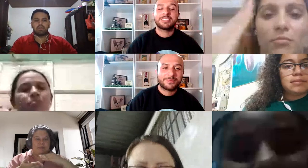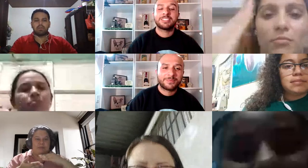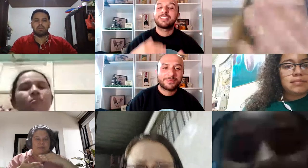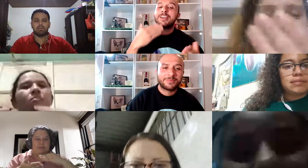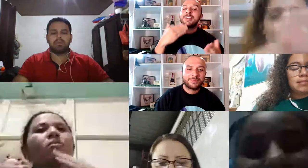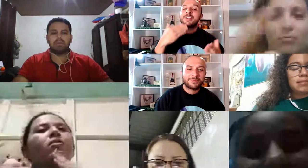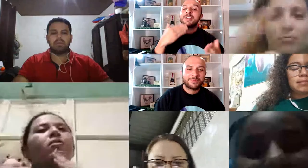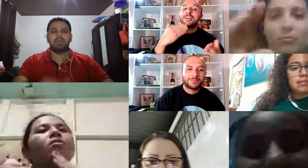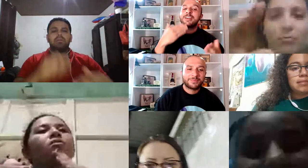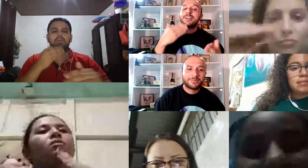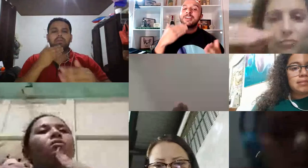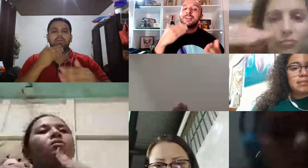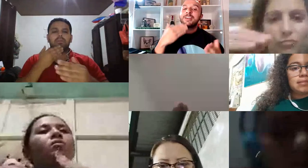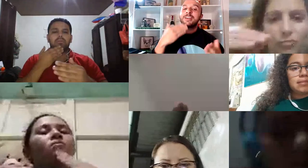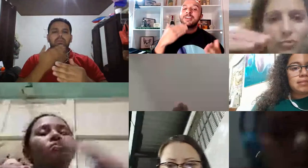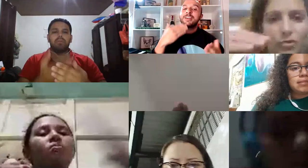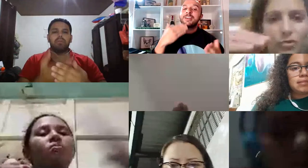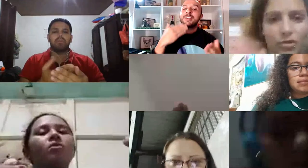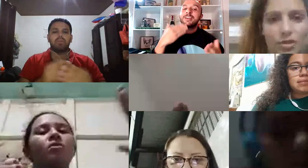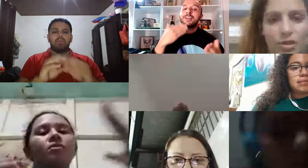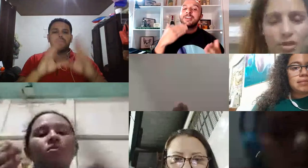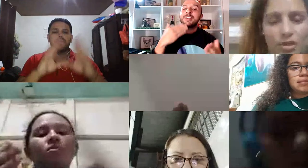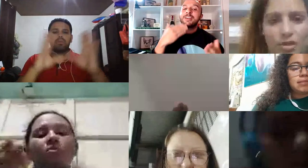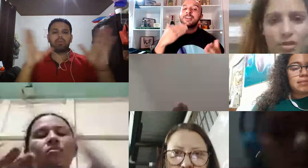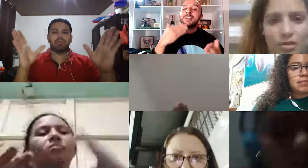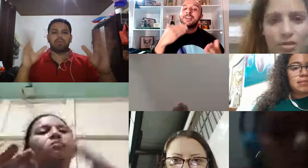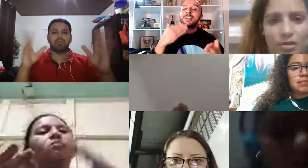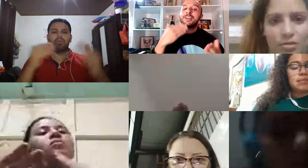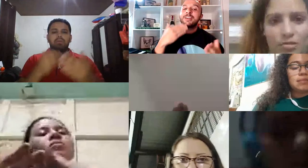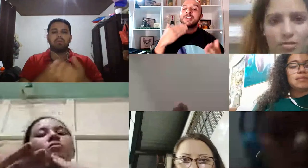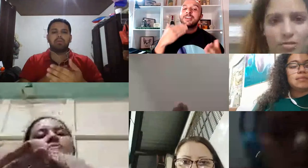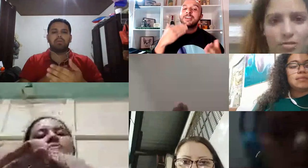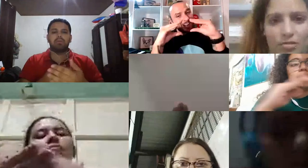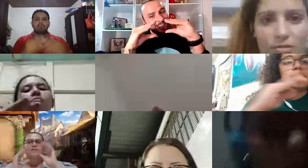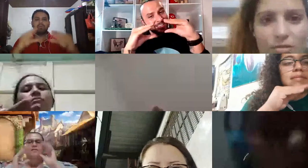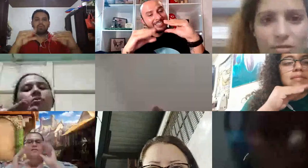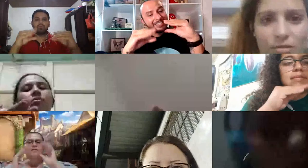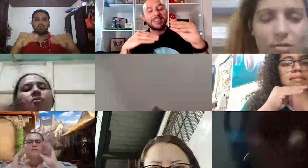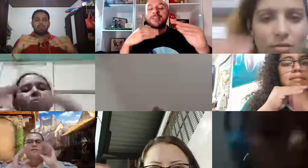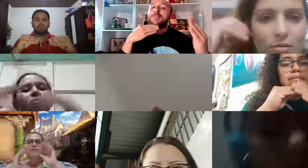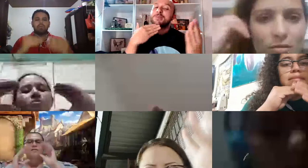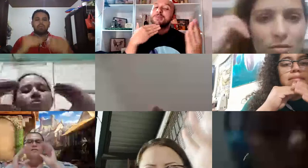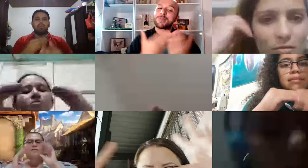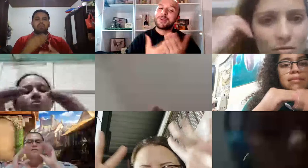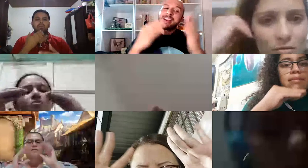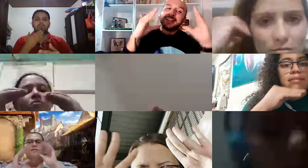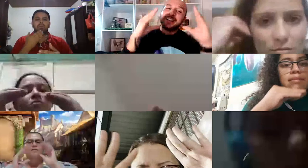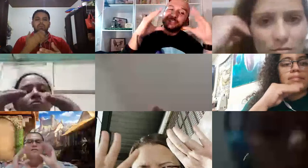Buenas. Buenos días. Buenas tardes. Buenas.